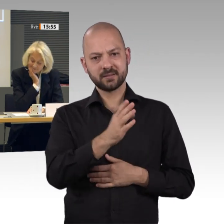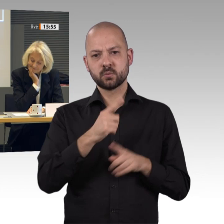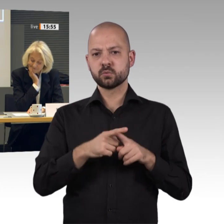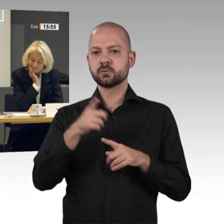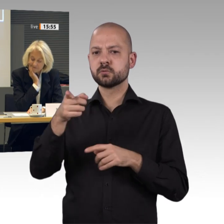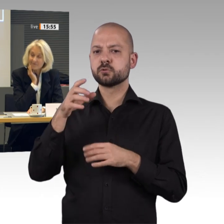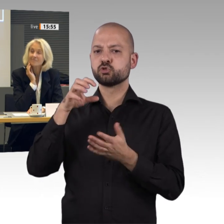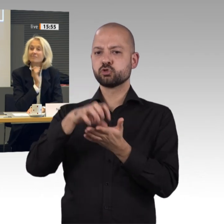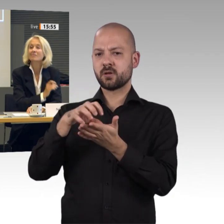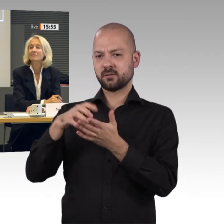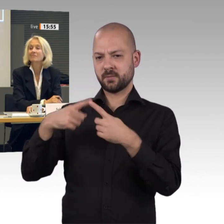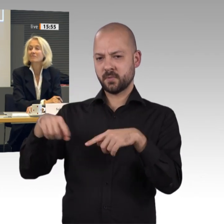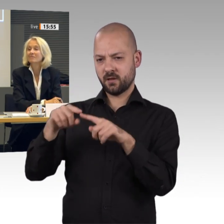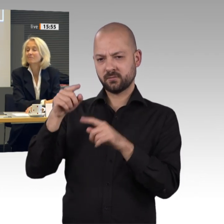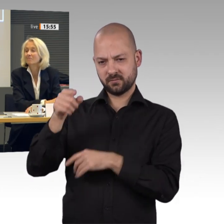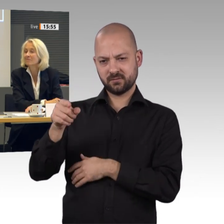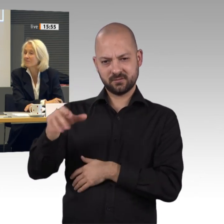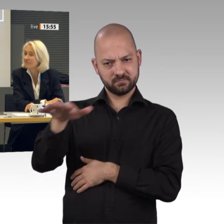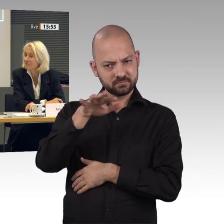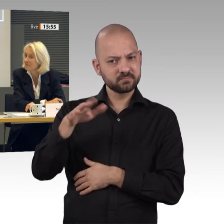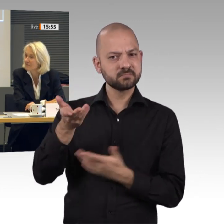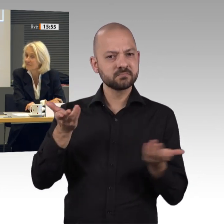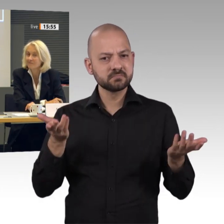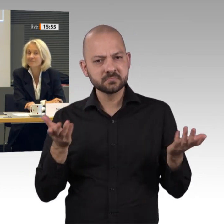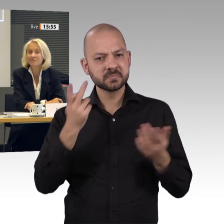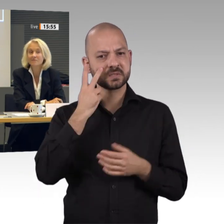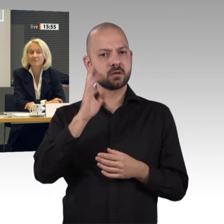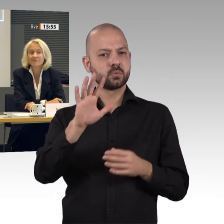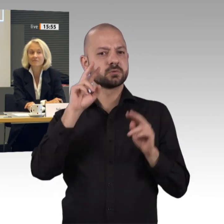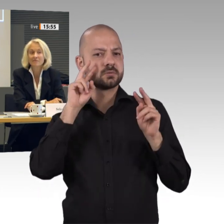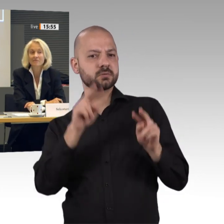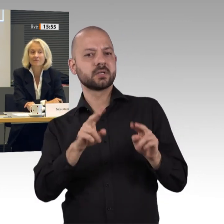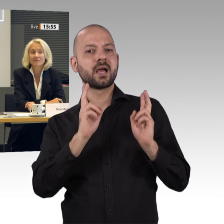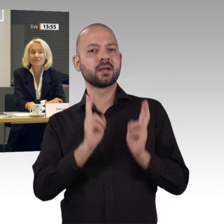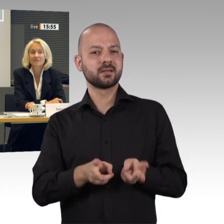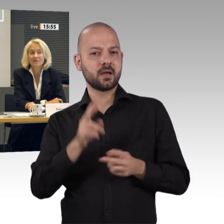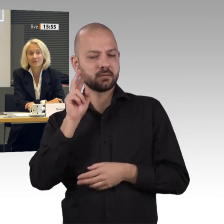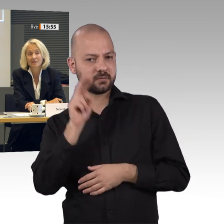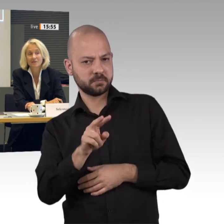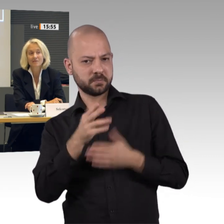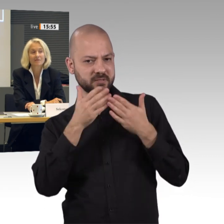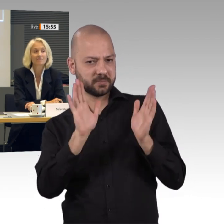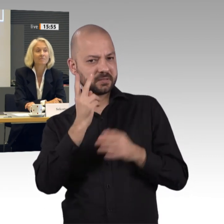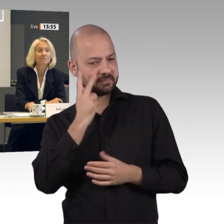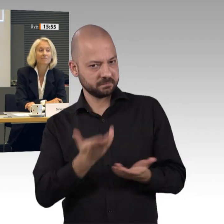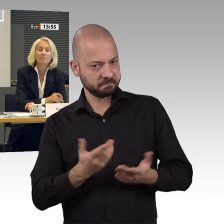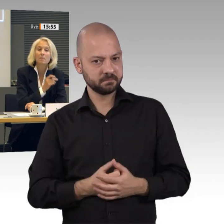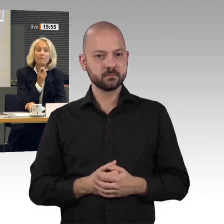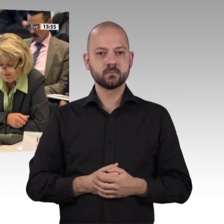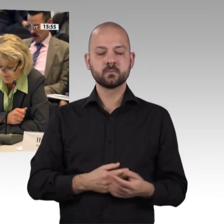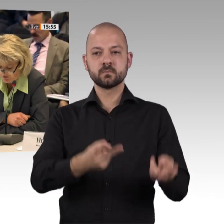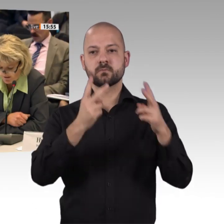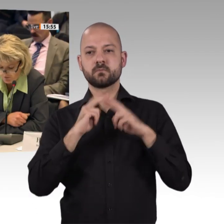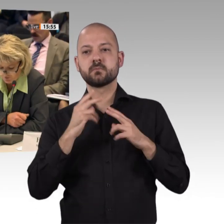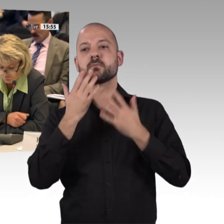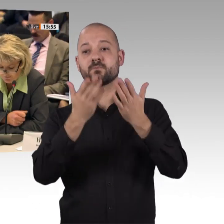Ganz herzlichen Dank für die Frage. Wir sehen zunächst die Zielrichtung des Gesetzentwurfs,